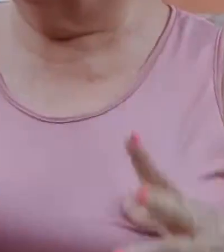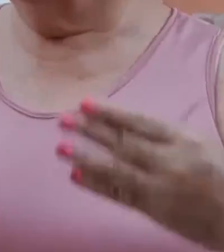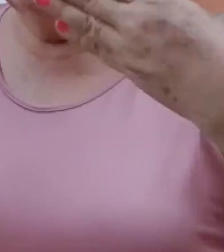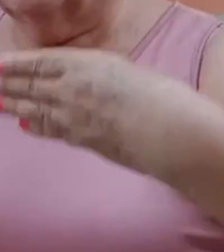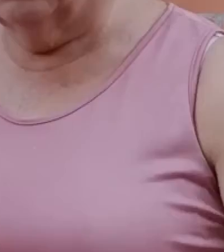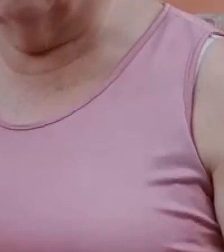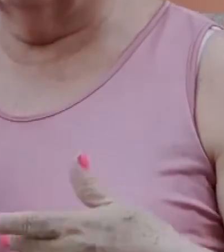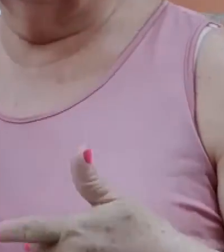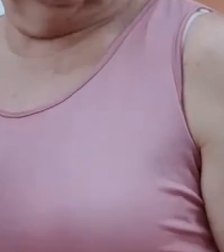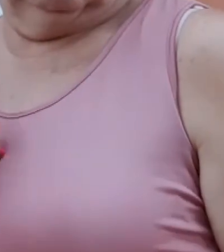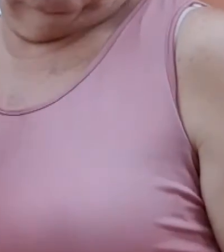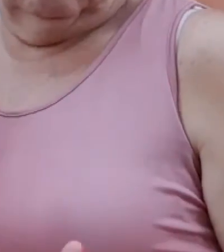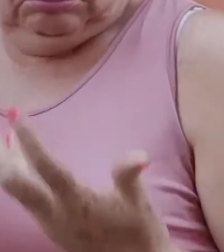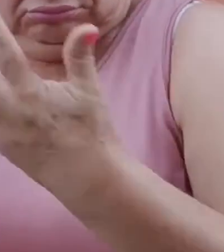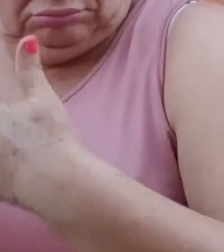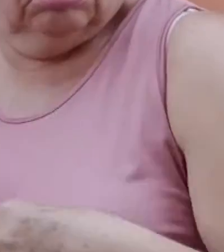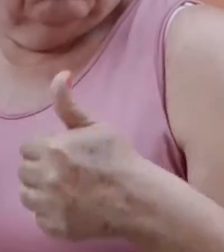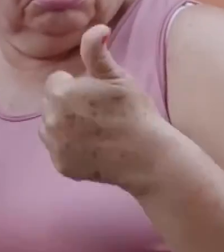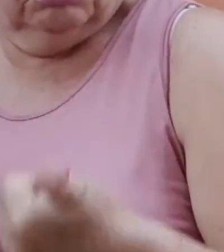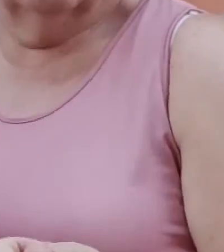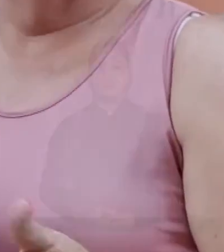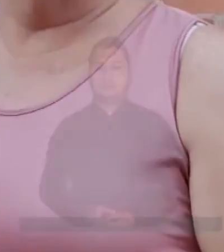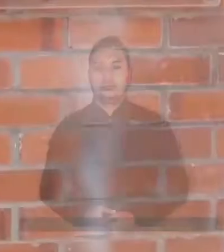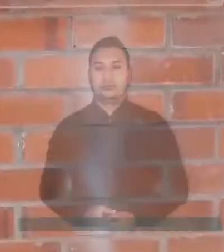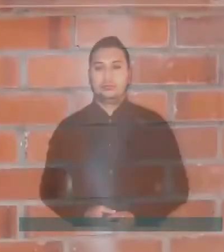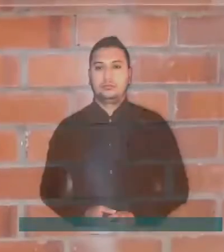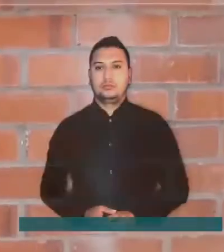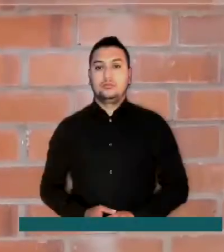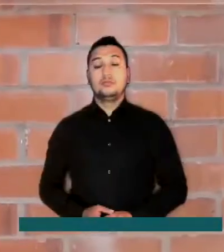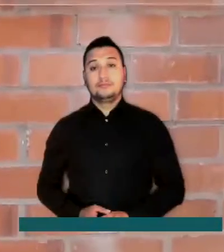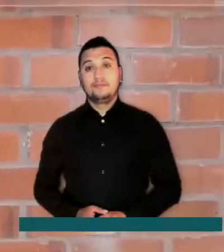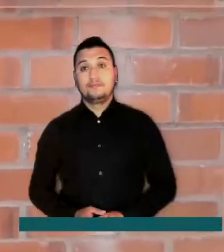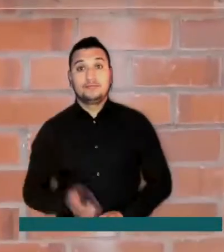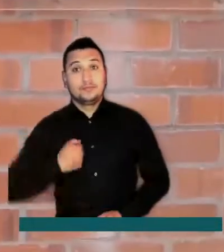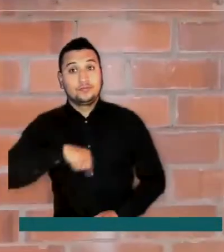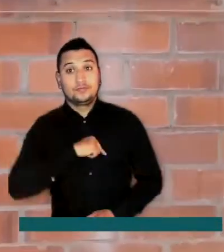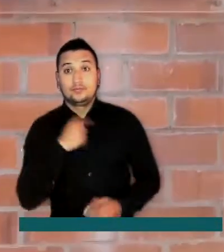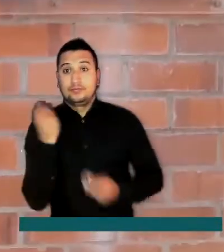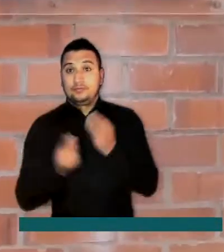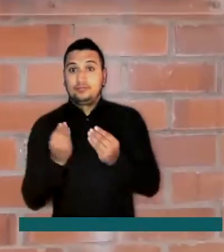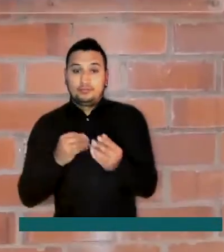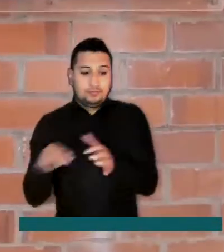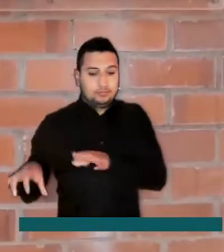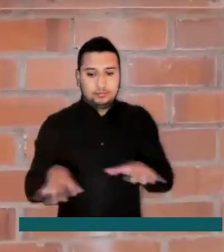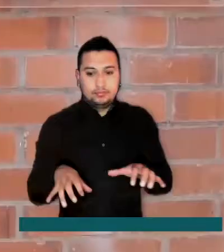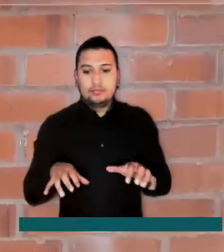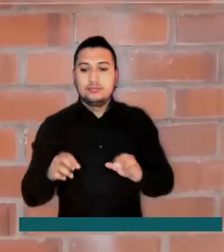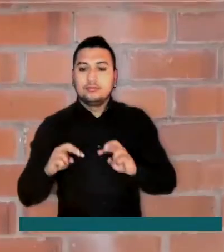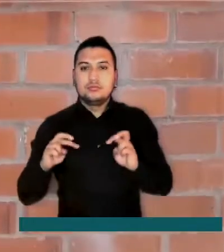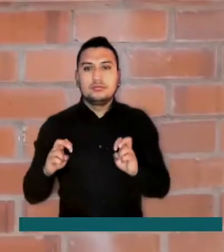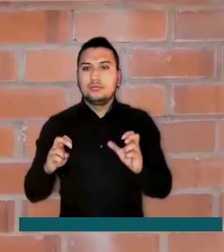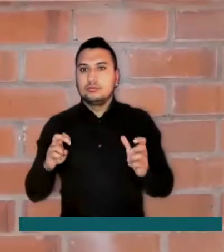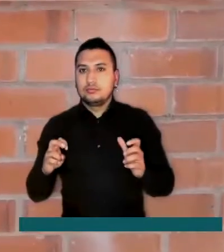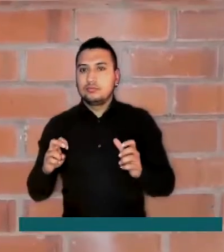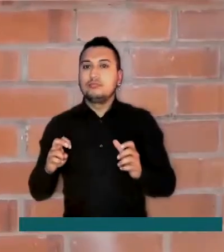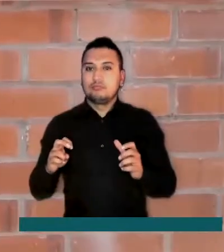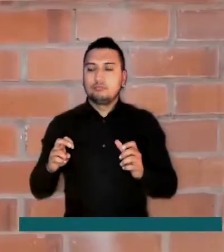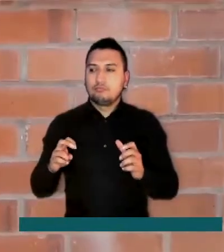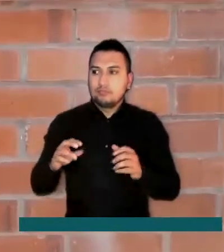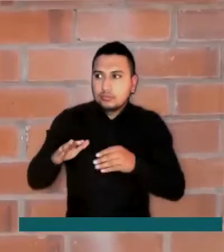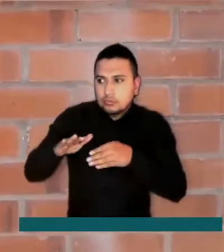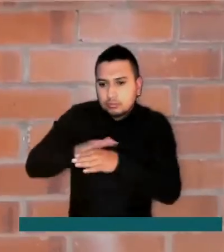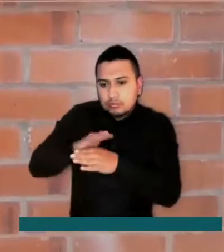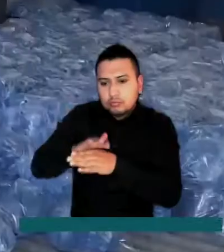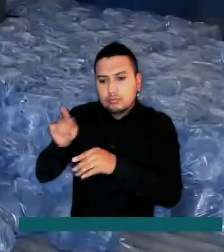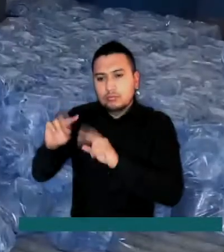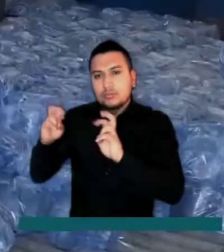discapacidad sentirse productivos. Pues, lo primero que hacemos nosotros acá es la inducción a lengua de señas.